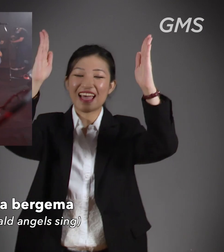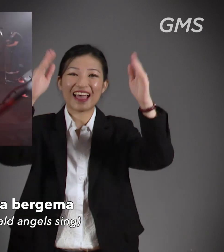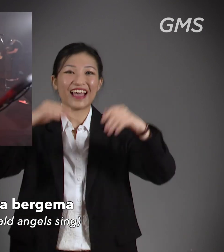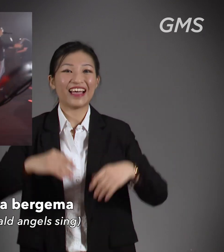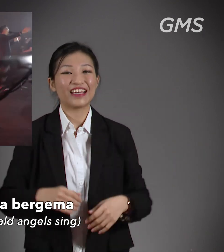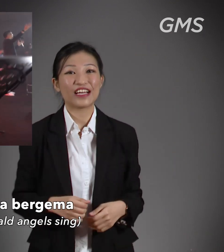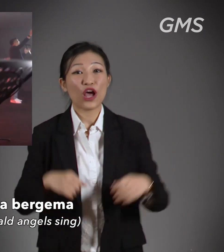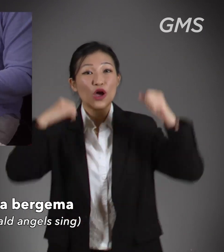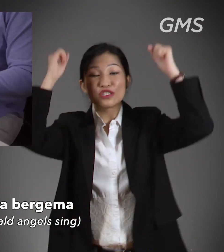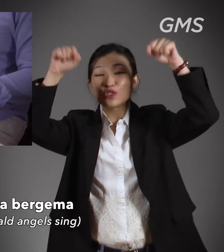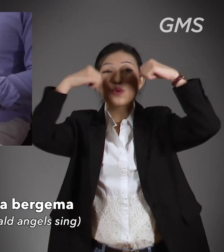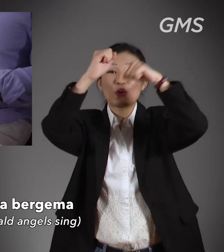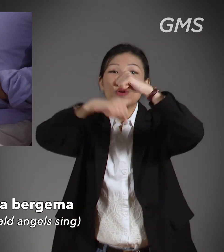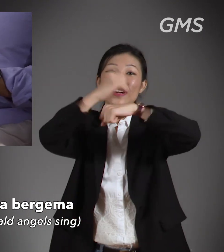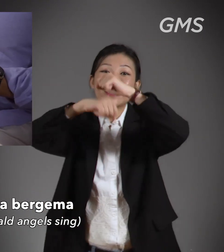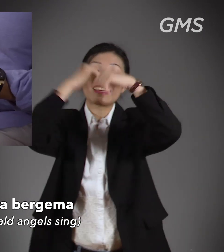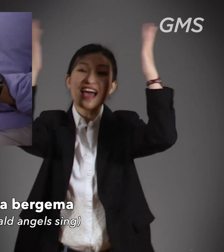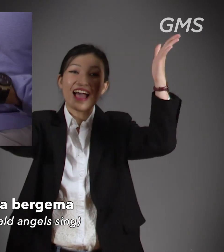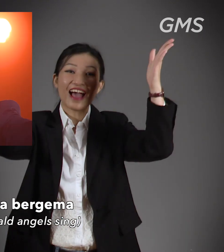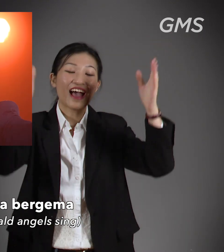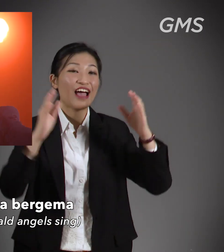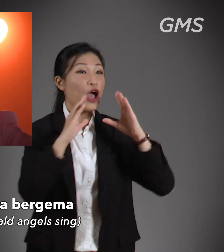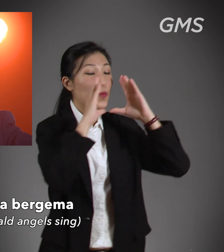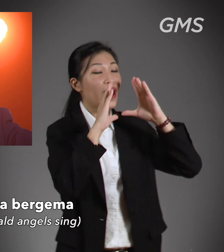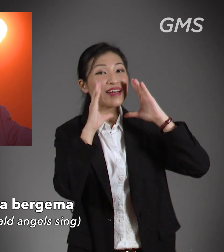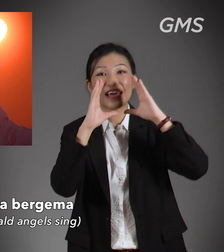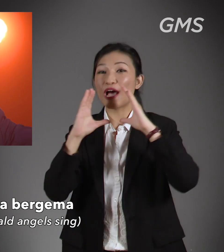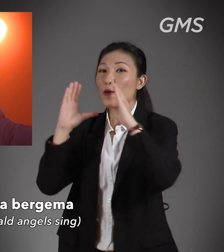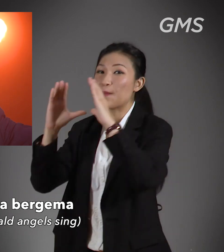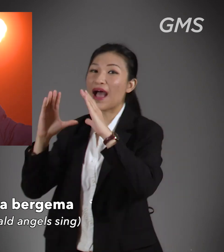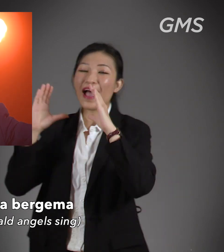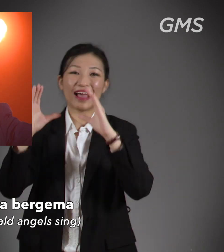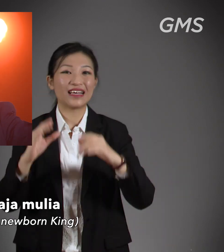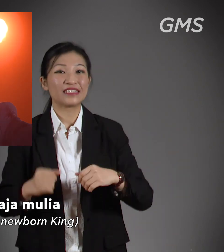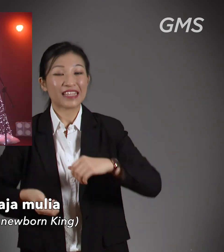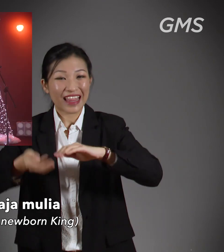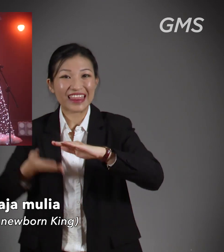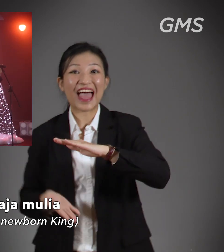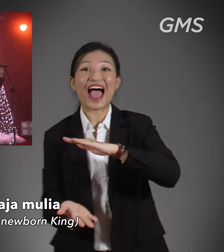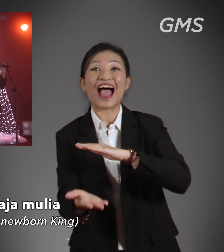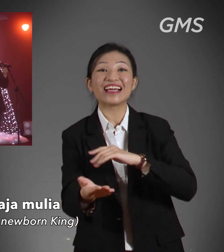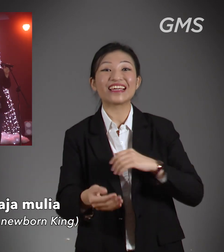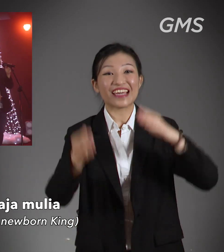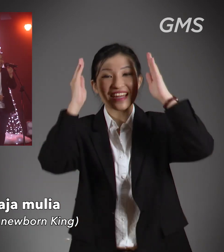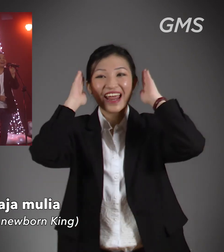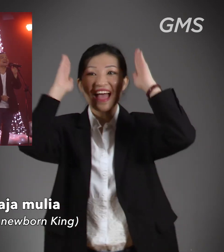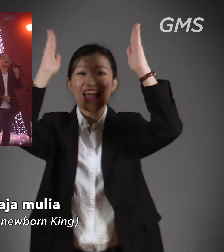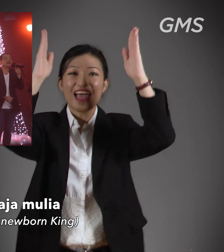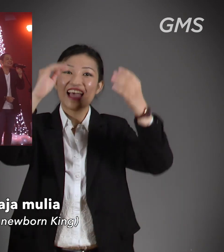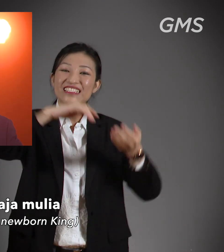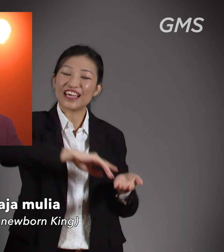Raja. Kita surga bergema,